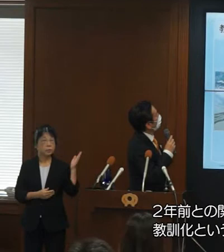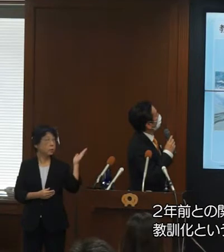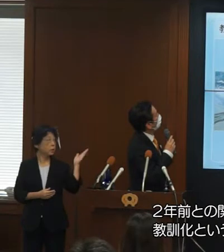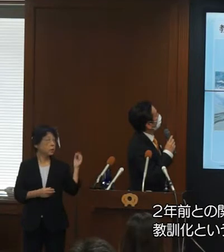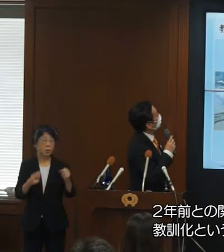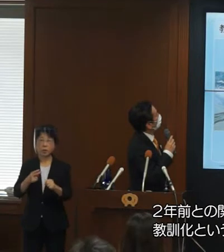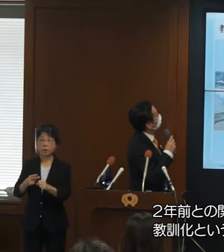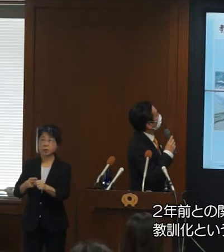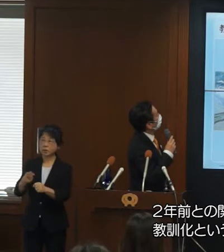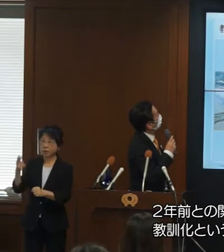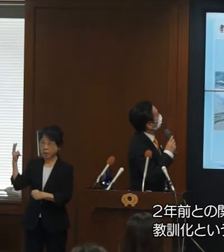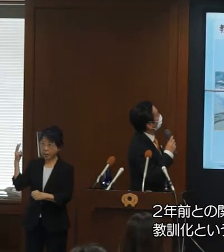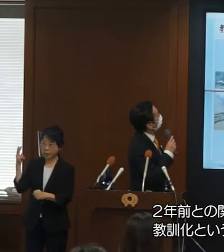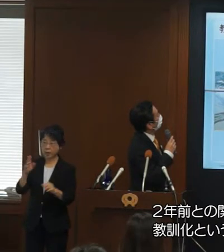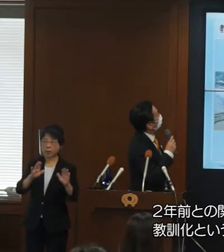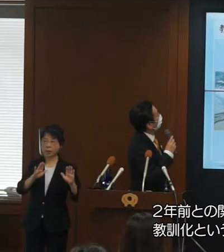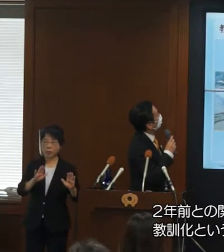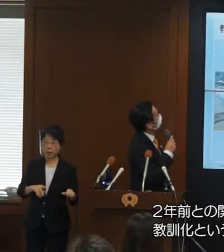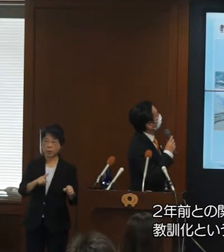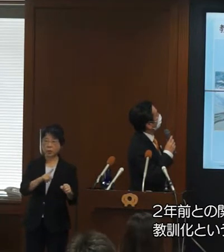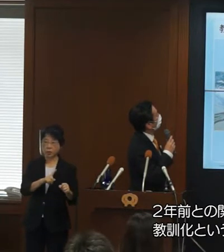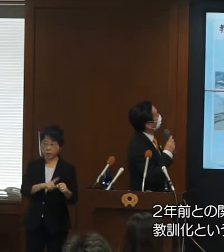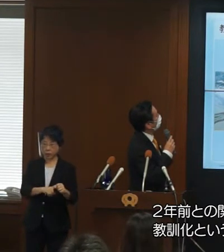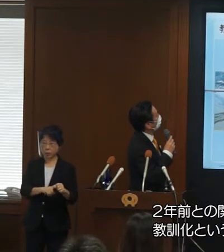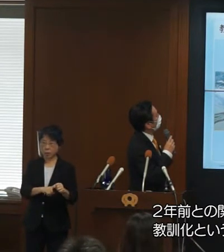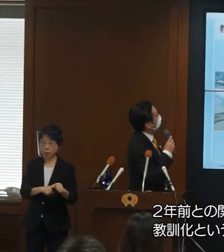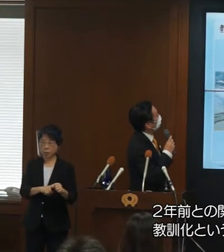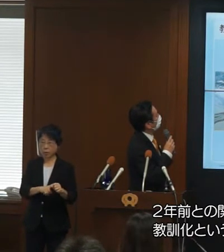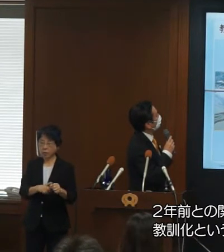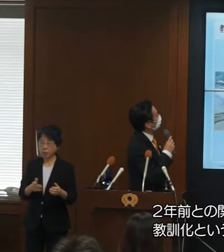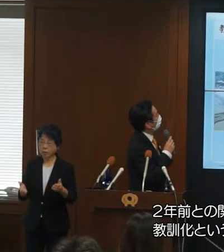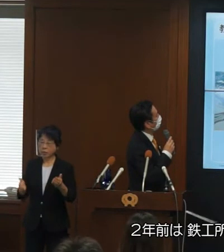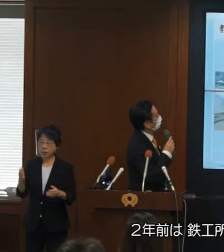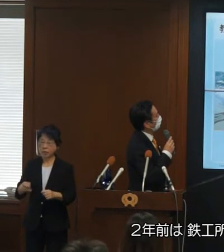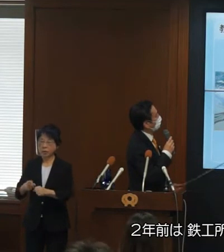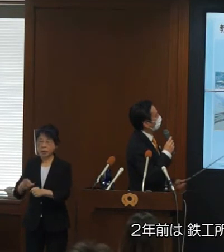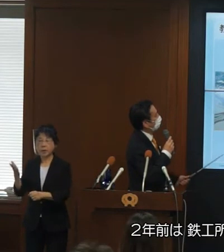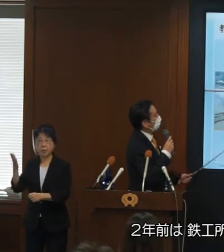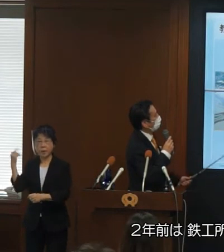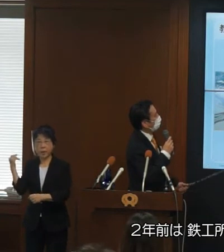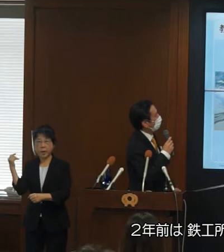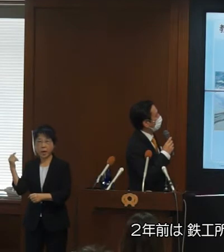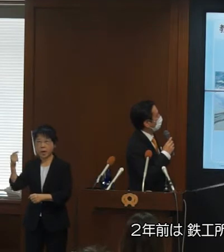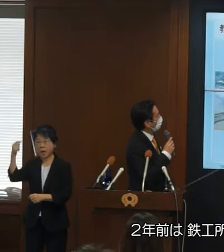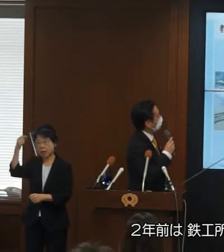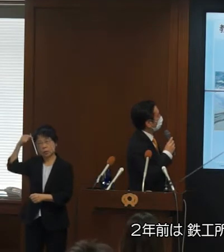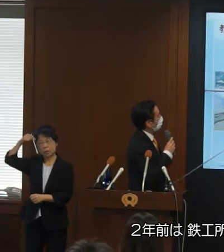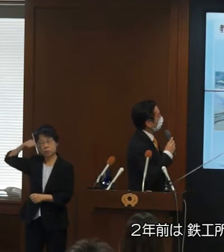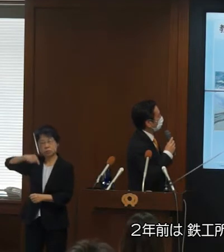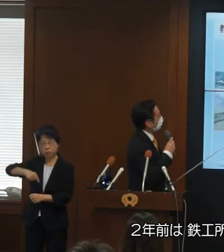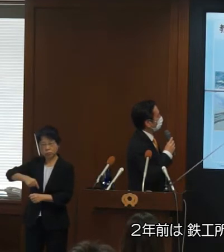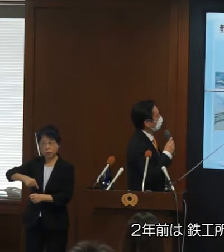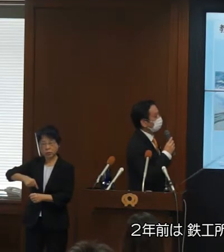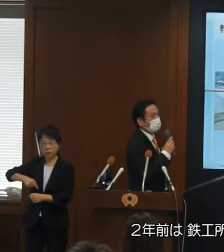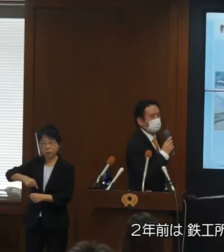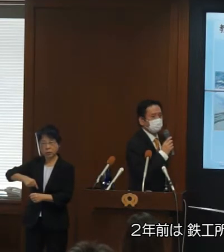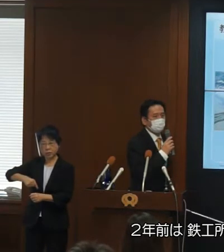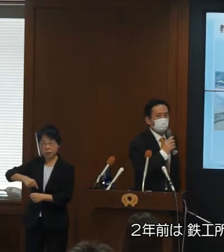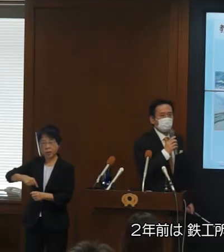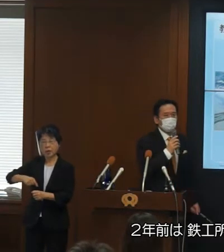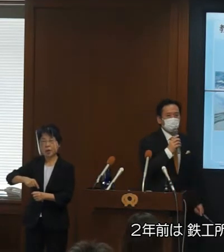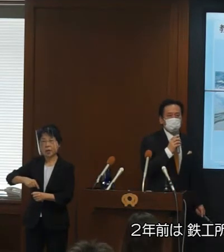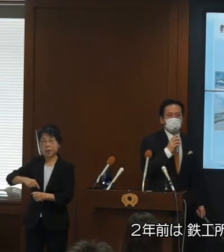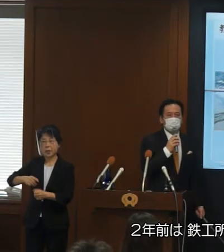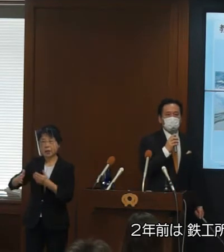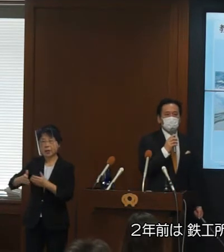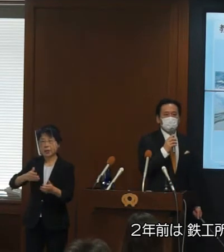2年前との関係で言えば教訓化という意味からすると、やっぱ油、2年前はですね、